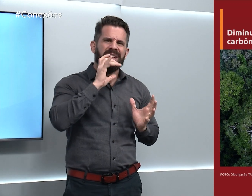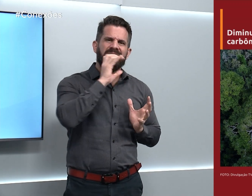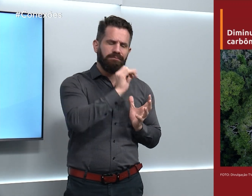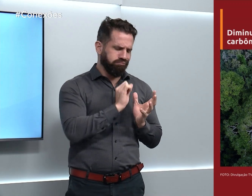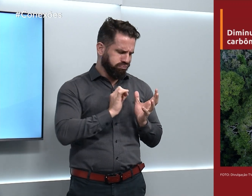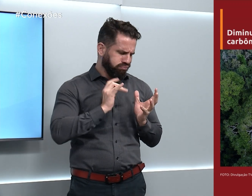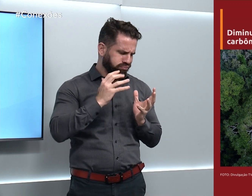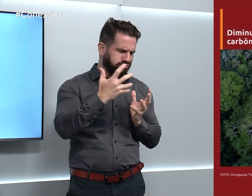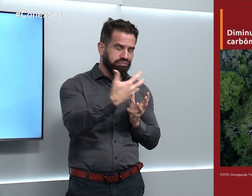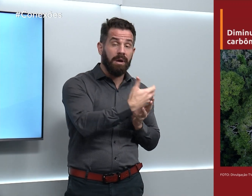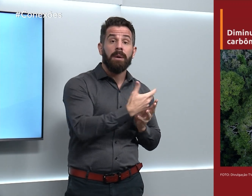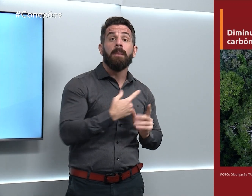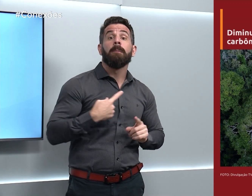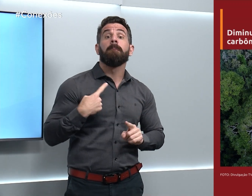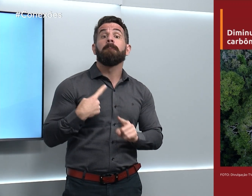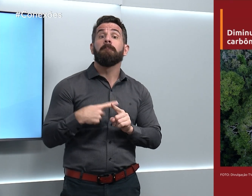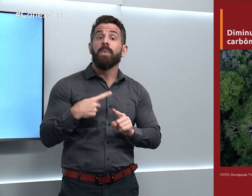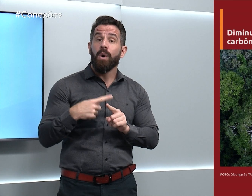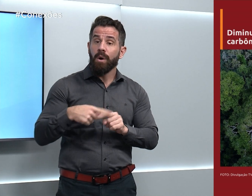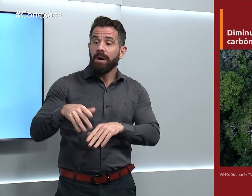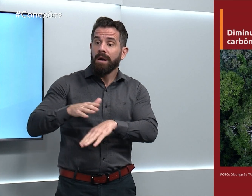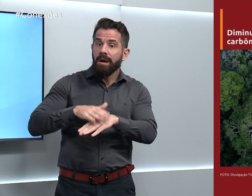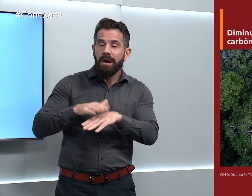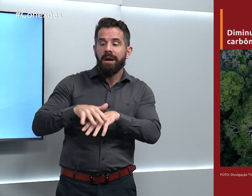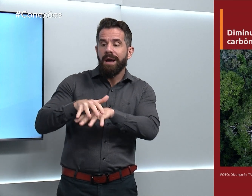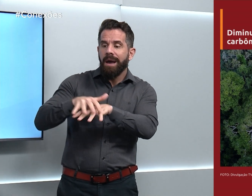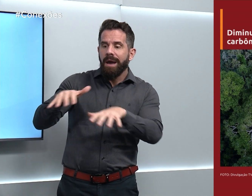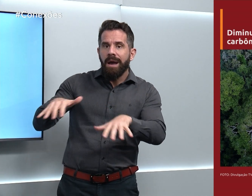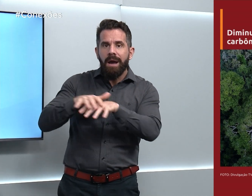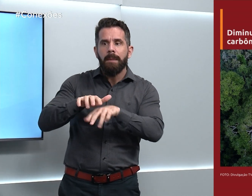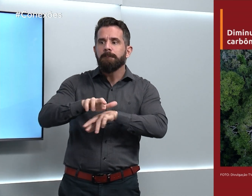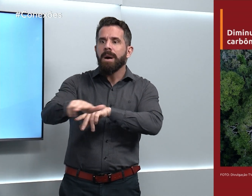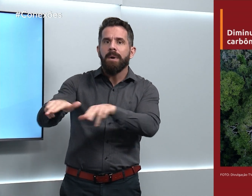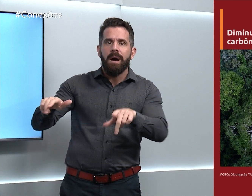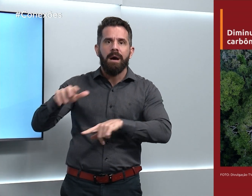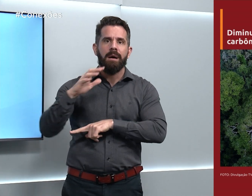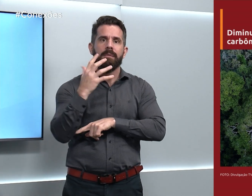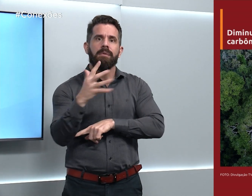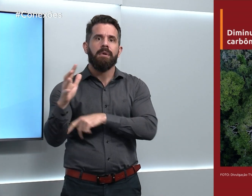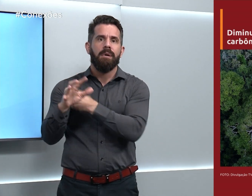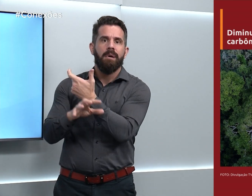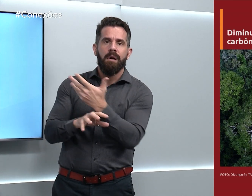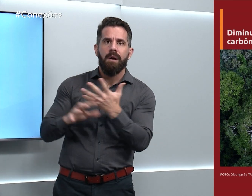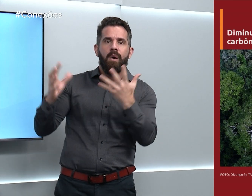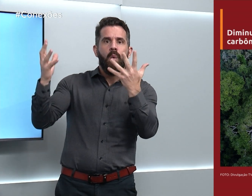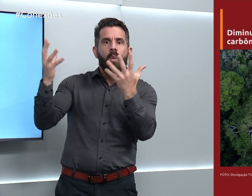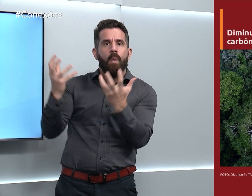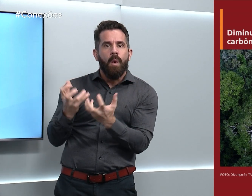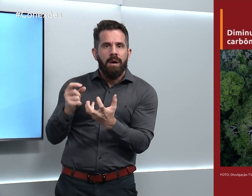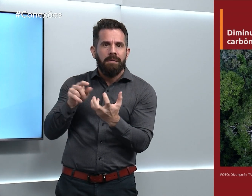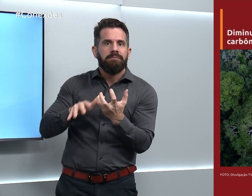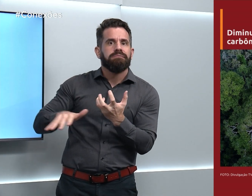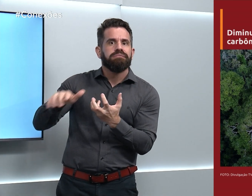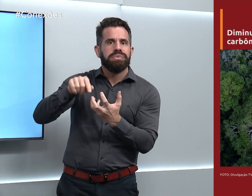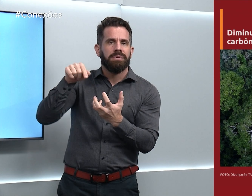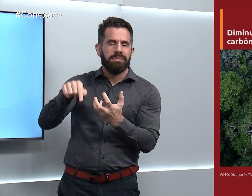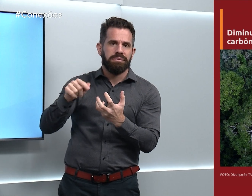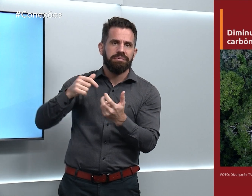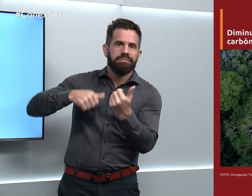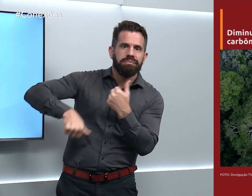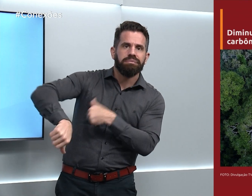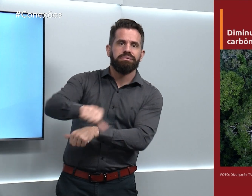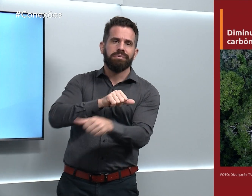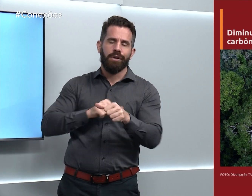por um enfraquecimento na capacidade dos ecossistemas de absorver o gás do efeito estufa por meio